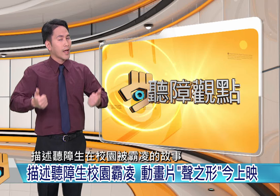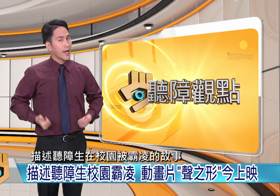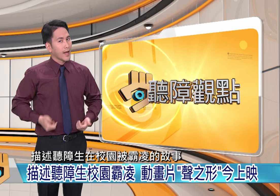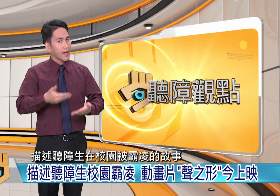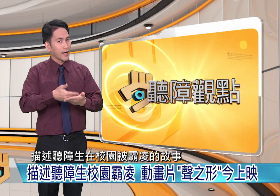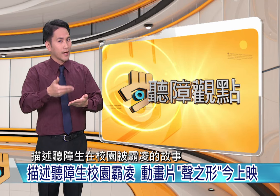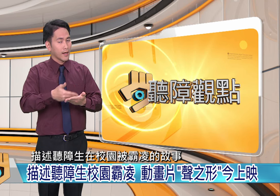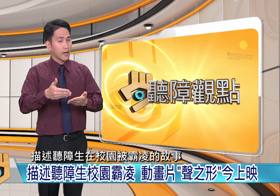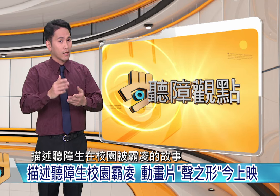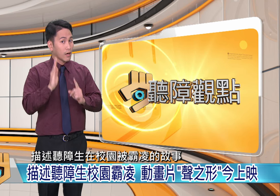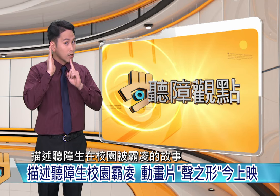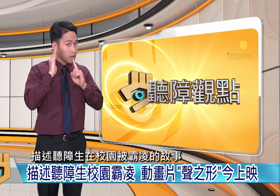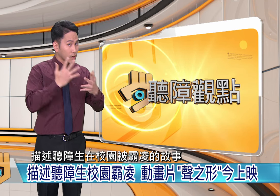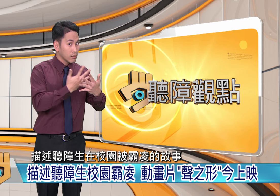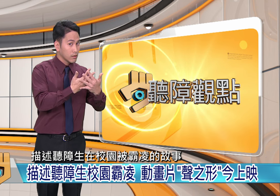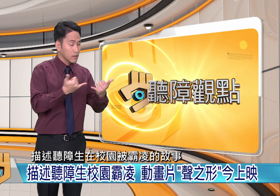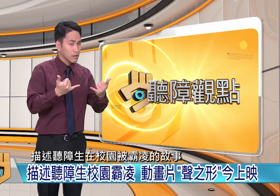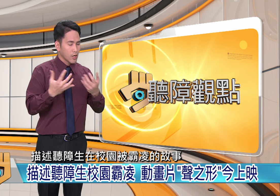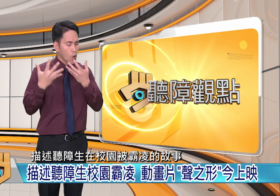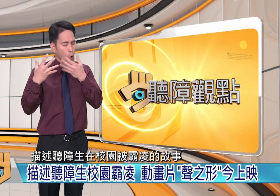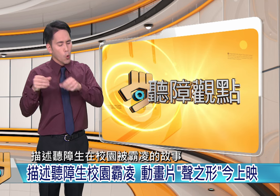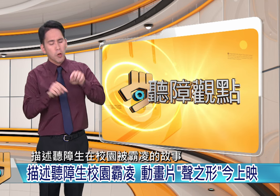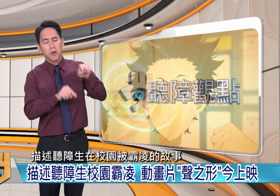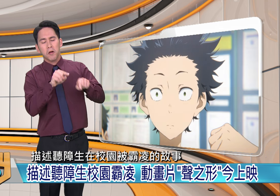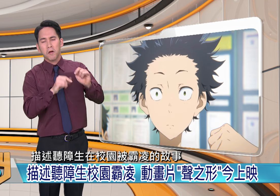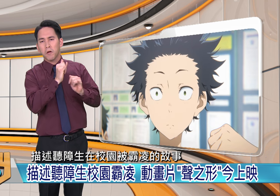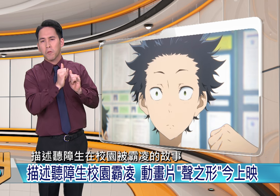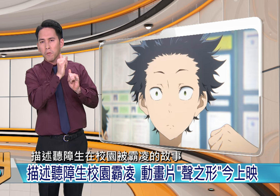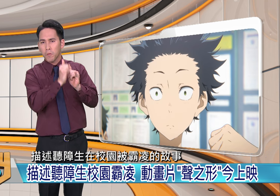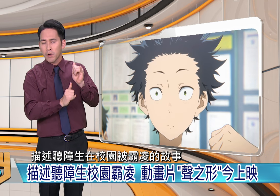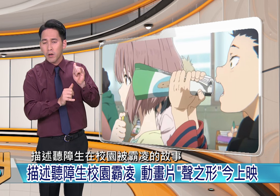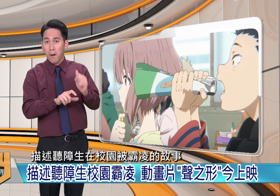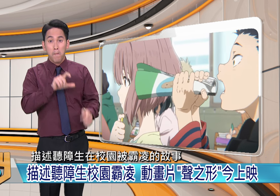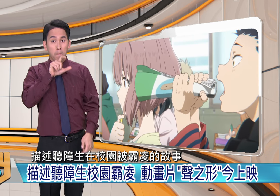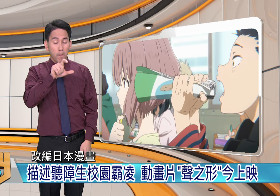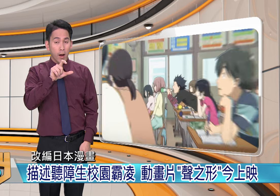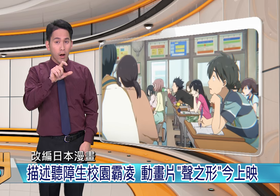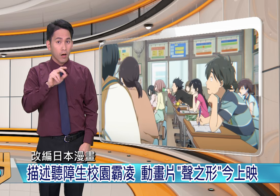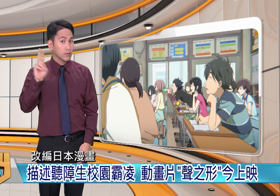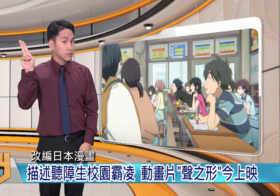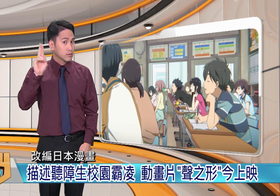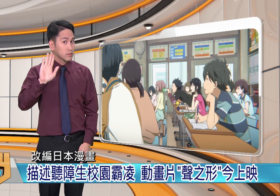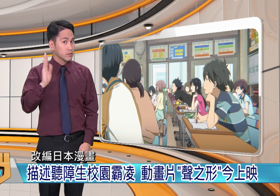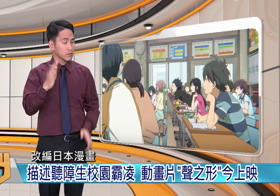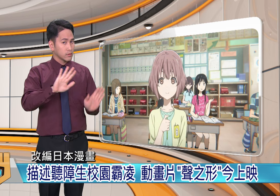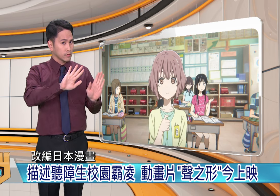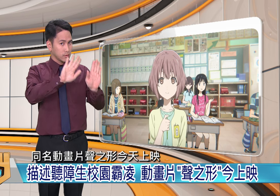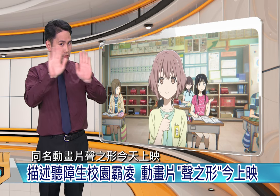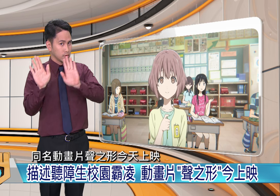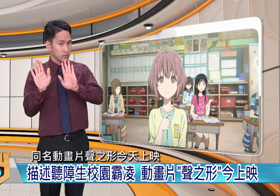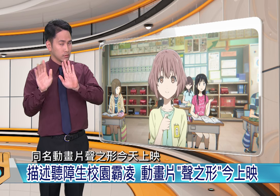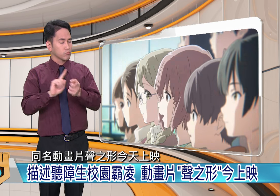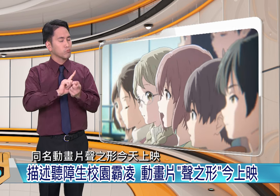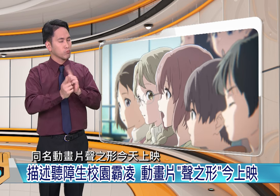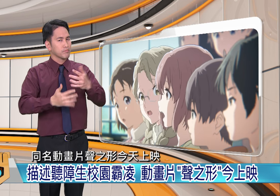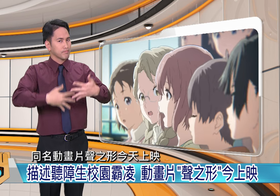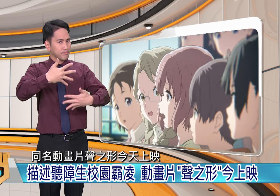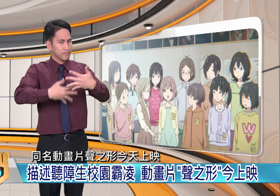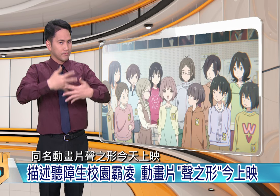描述听障生在校园被霸凌的故事，改编日本漫画同名动画片《